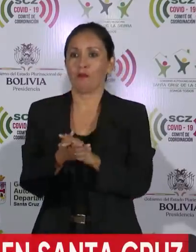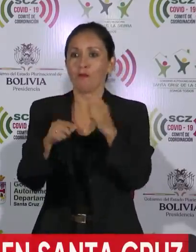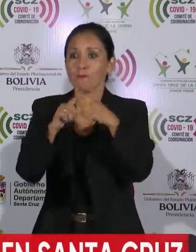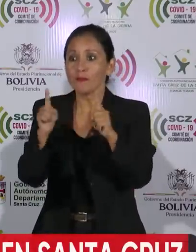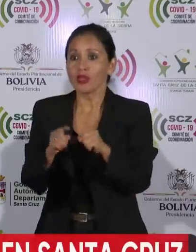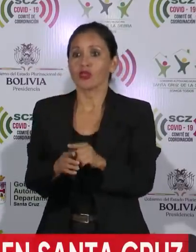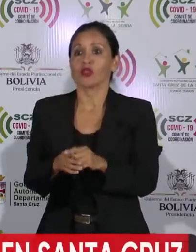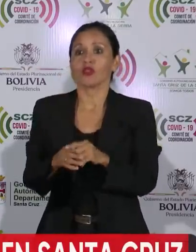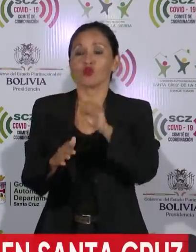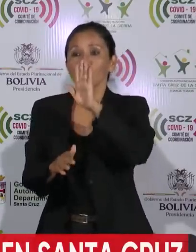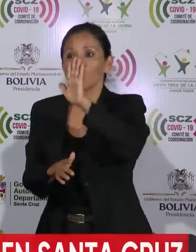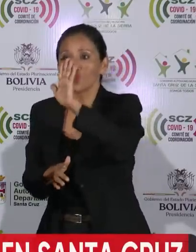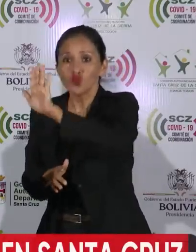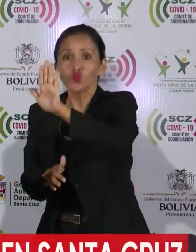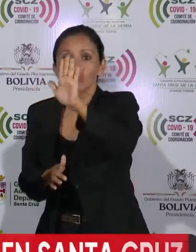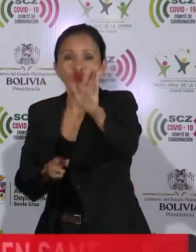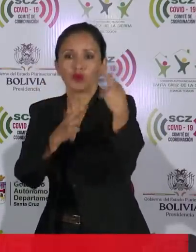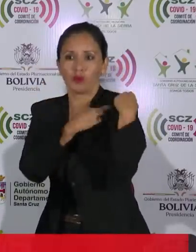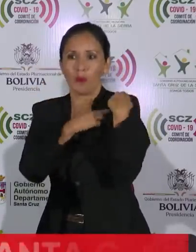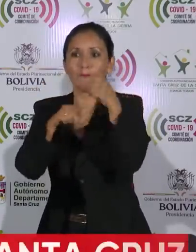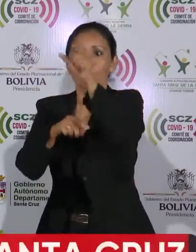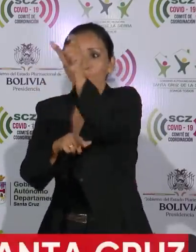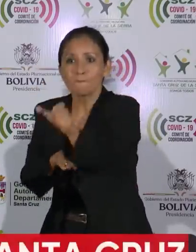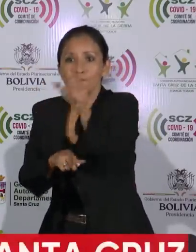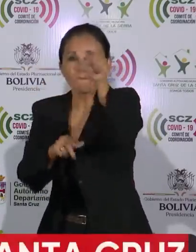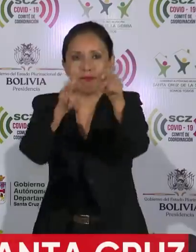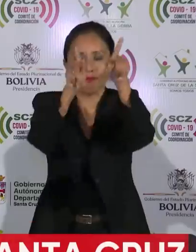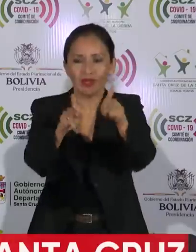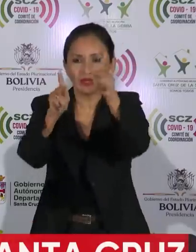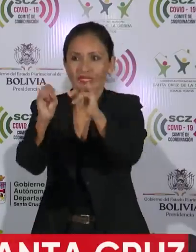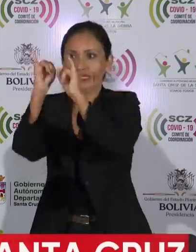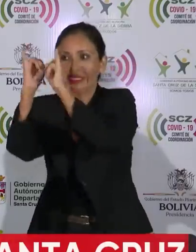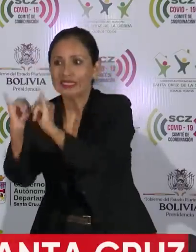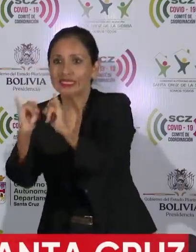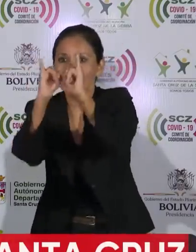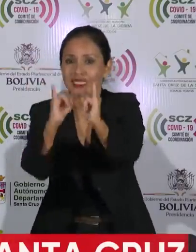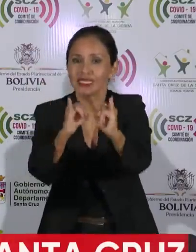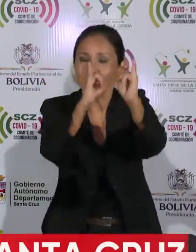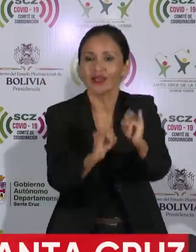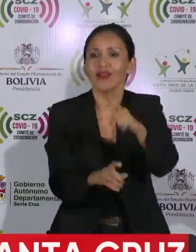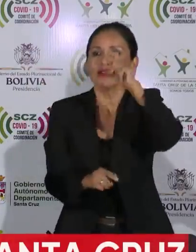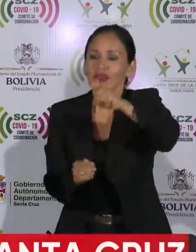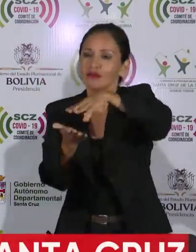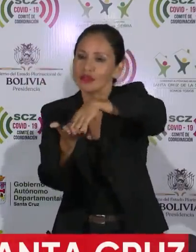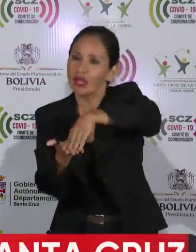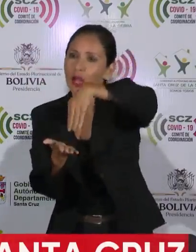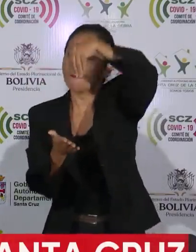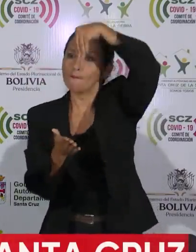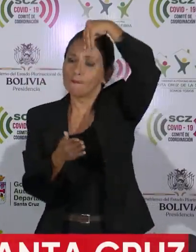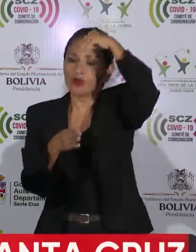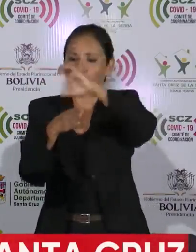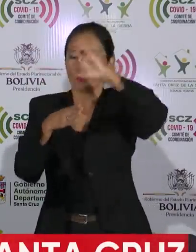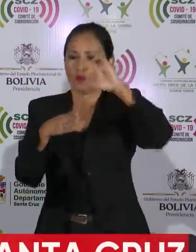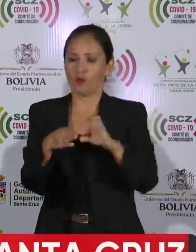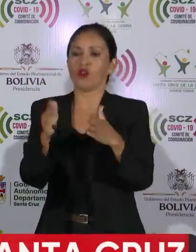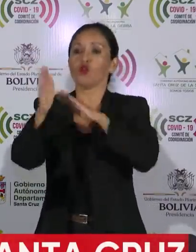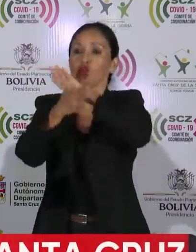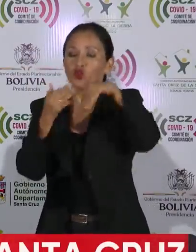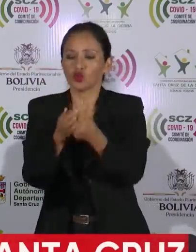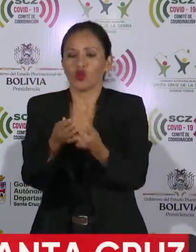Pero es el ciudadano, la persona individual que tiene que aprender a cumplir con las